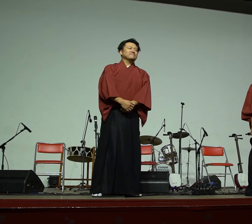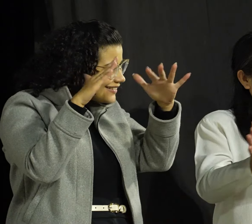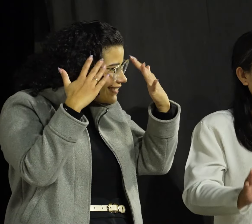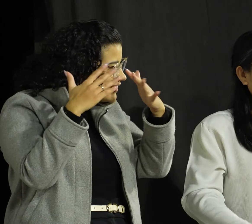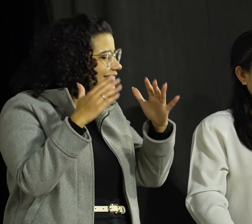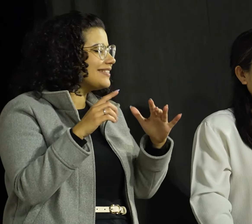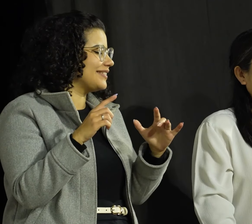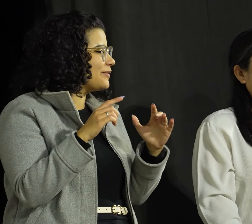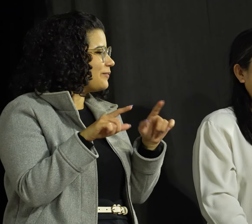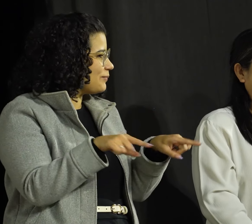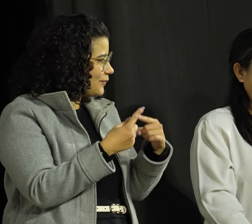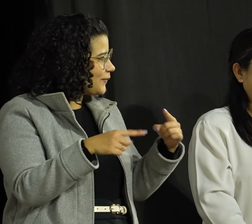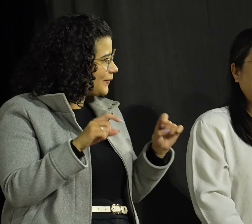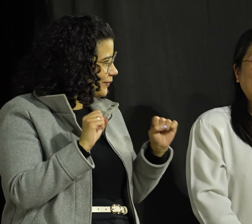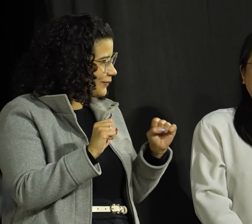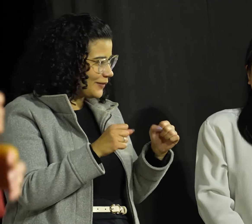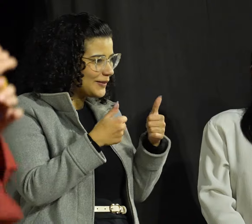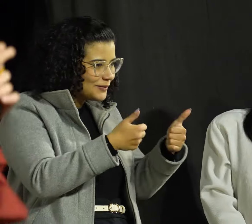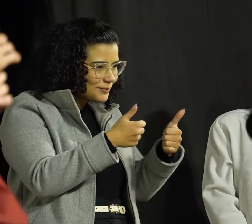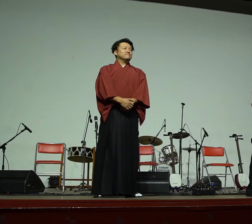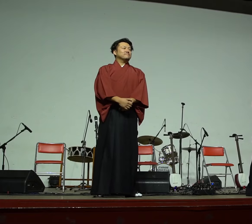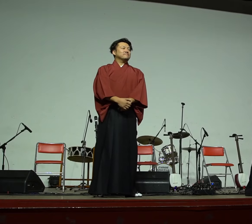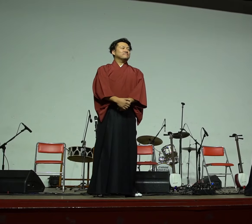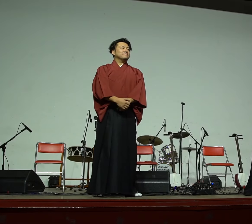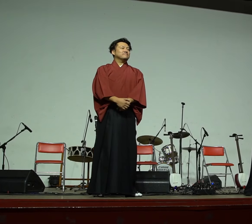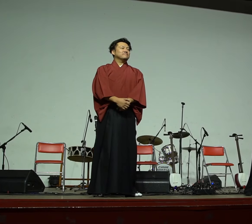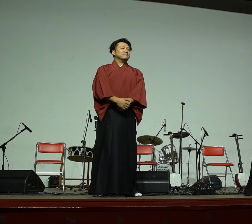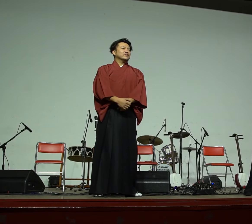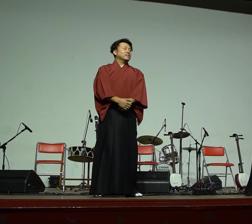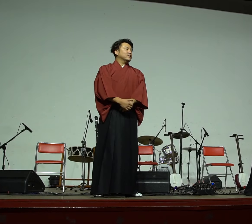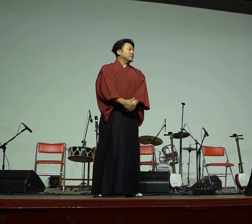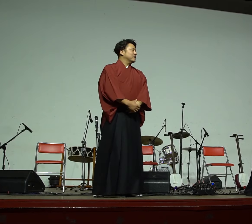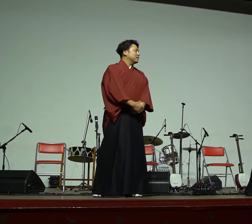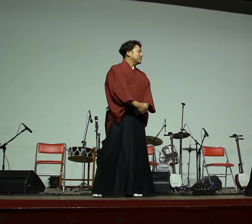aplaudir no meio da apresentação mesmo.